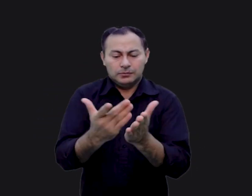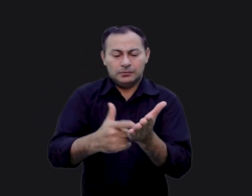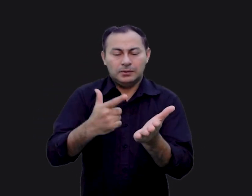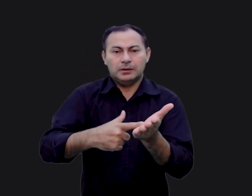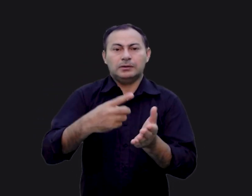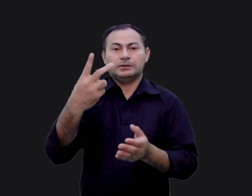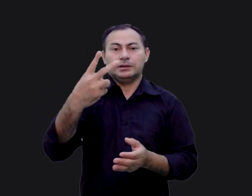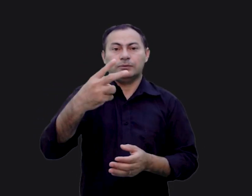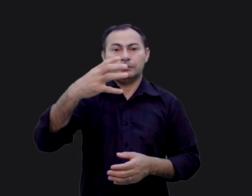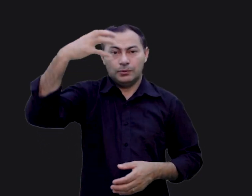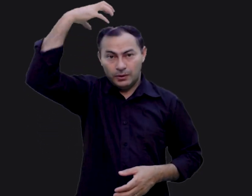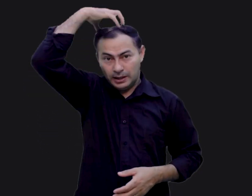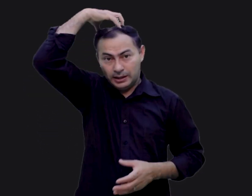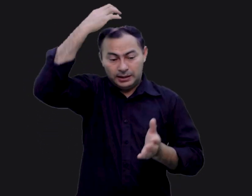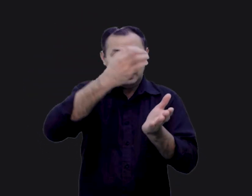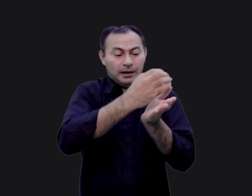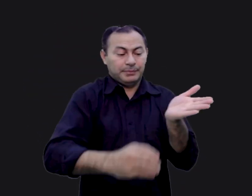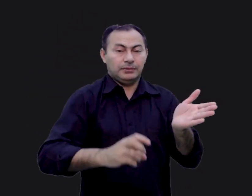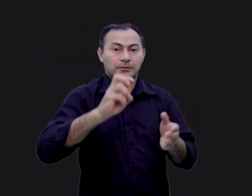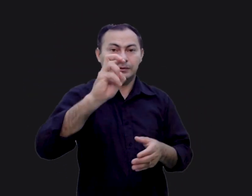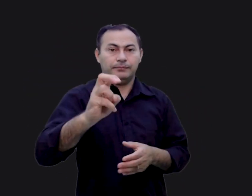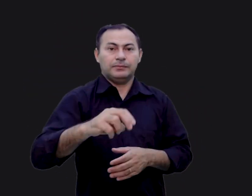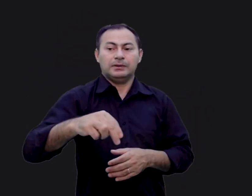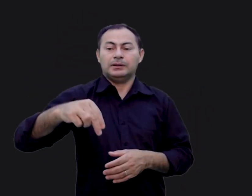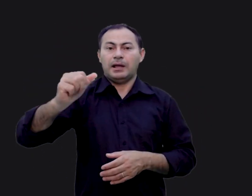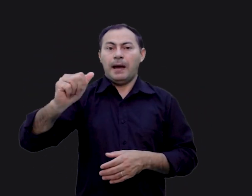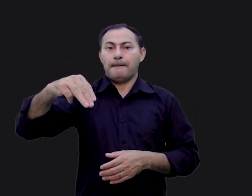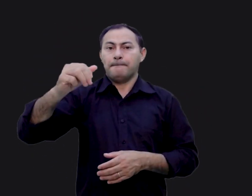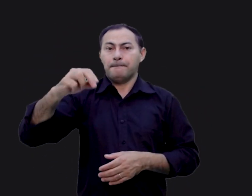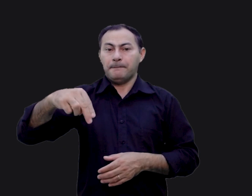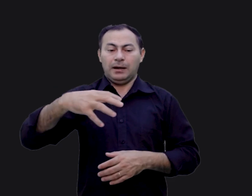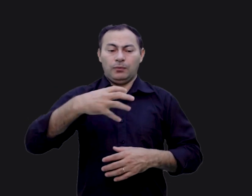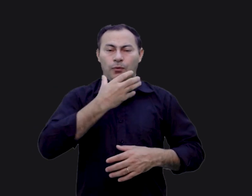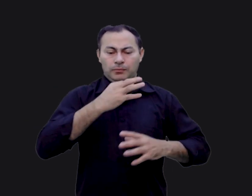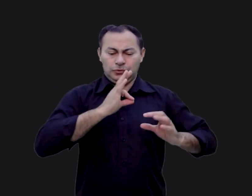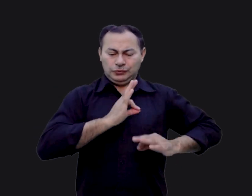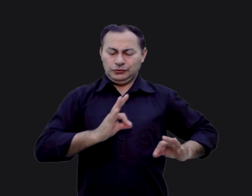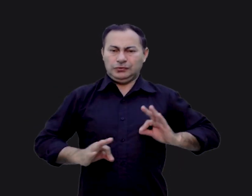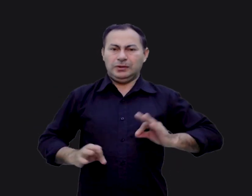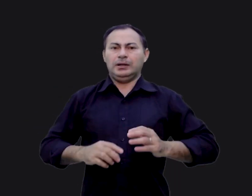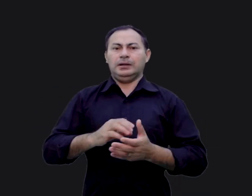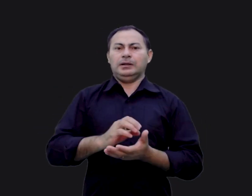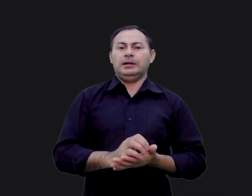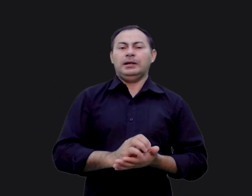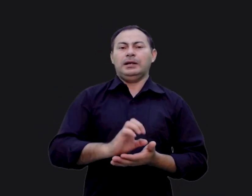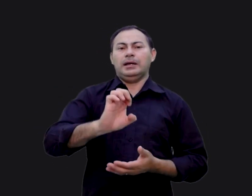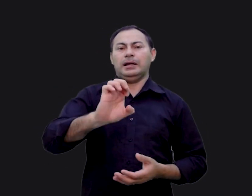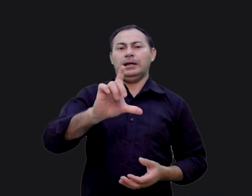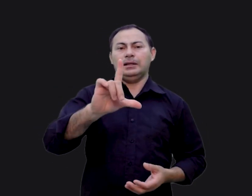do livro de 2º Reis, capítulo 5, de Naamã o leproso e de Eliseu, o